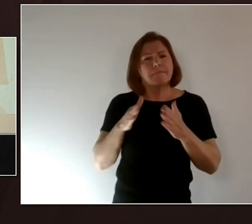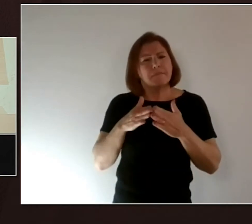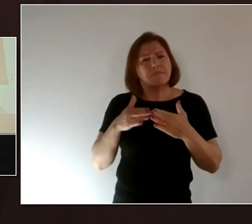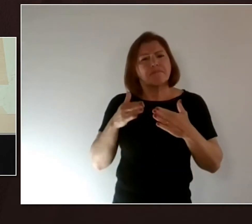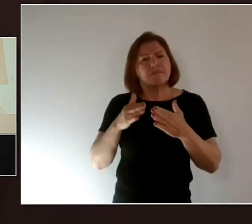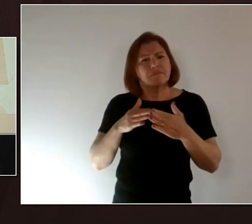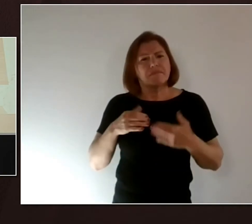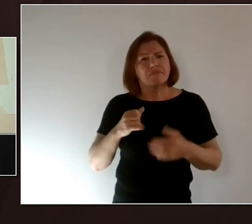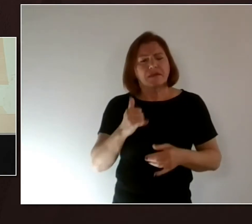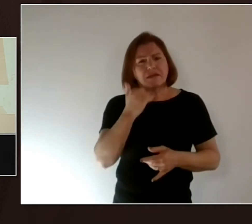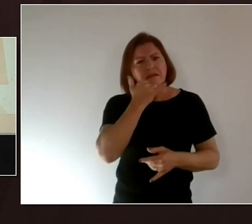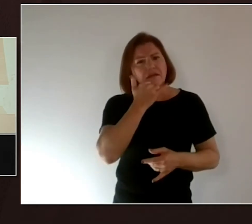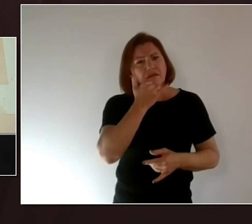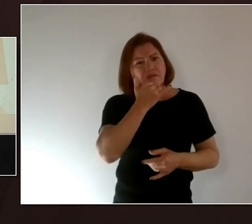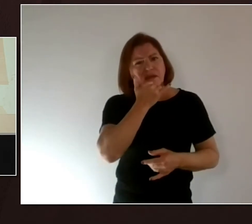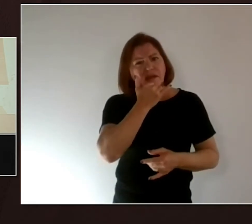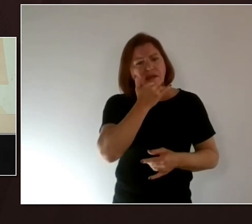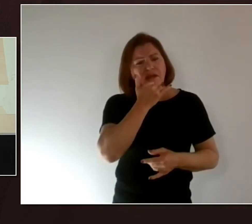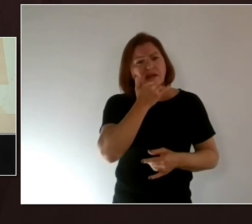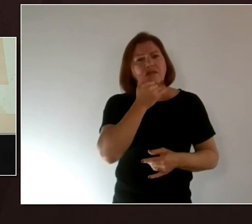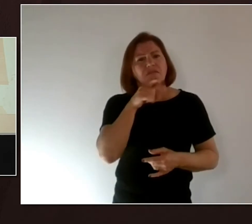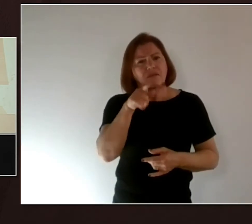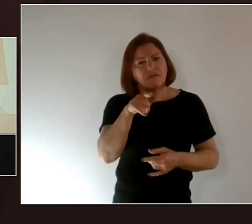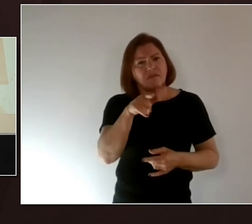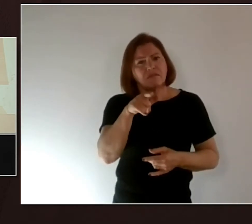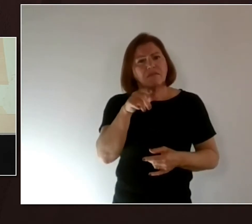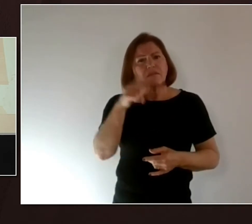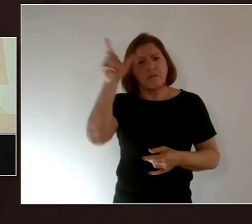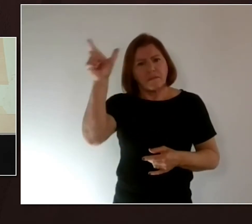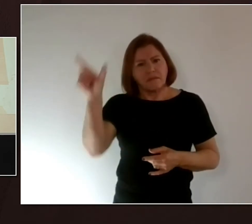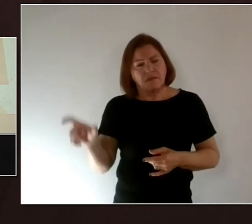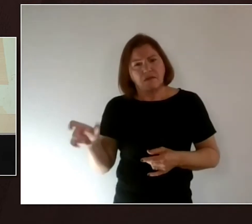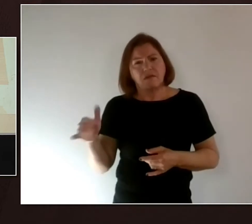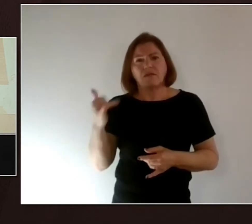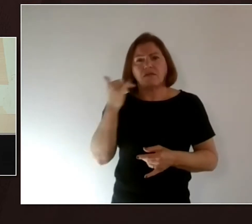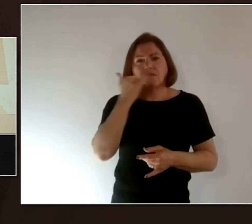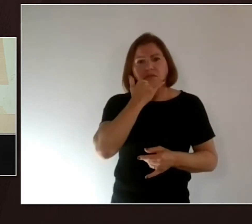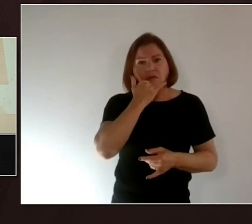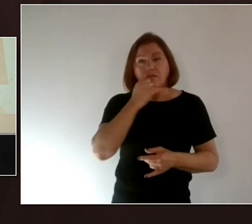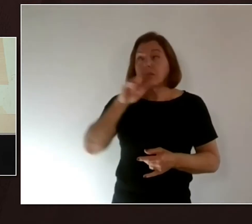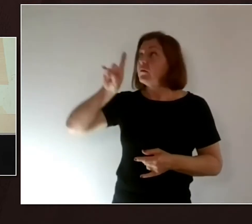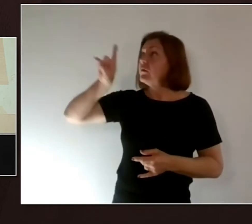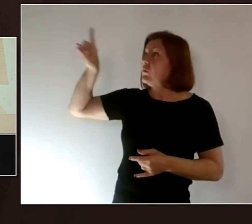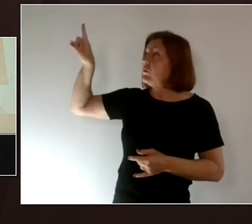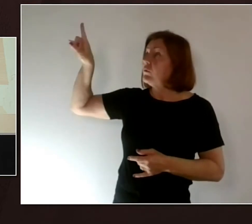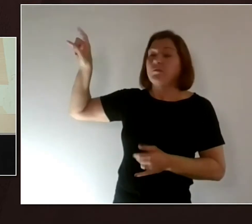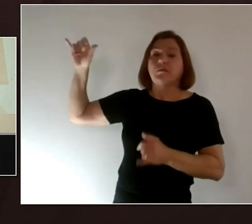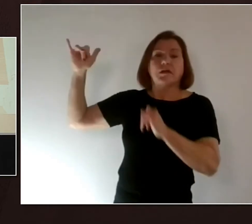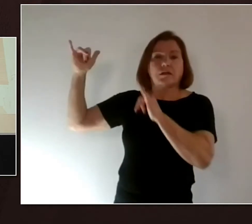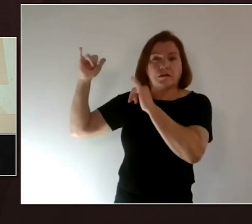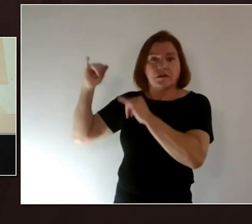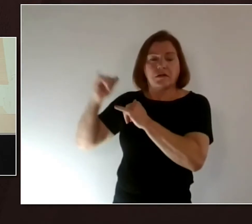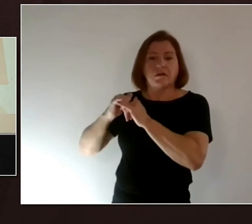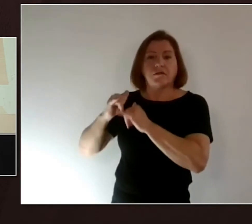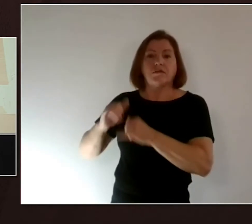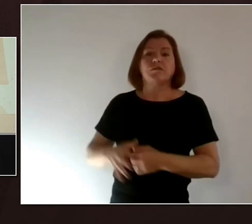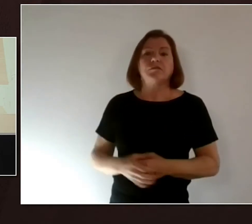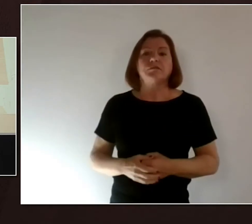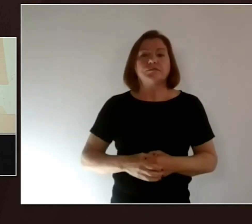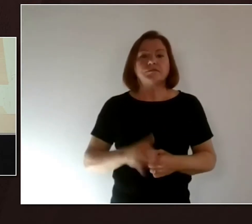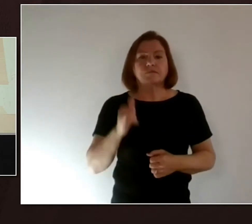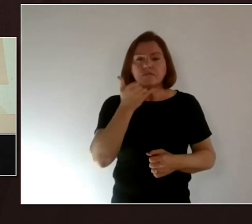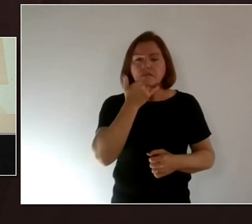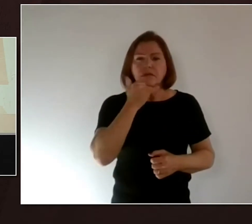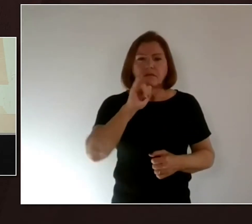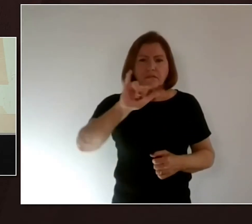certo? Quem que não errou antes? O próprio Arão, não é isso? Arão seguiu a Miriam, quase